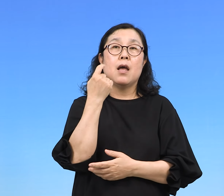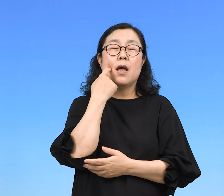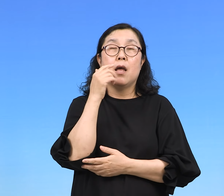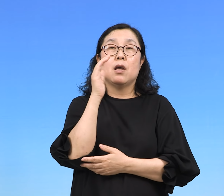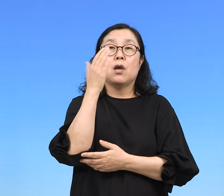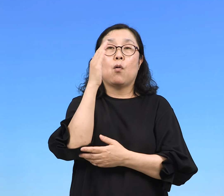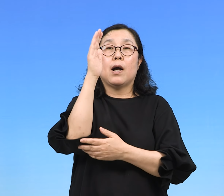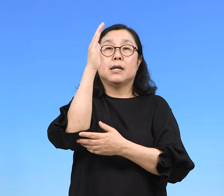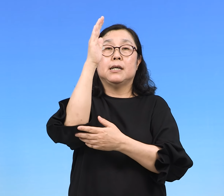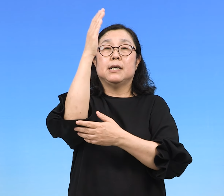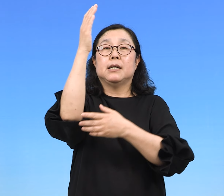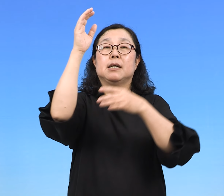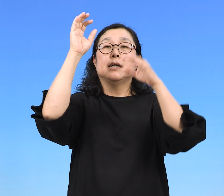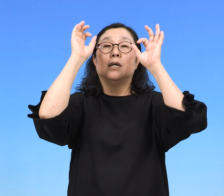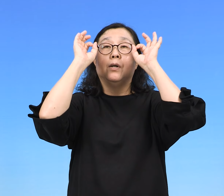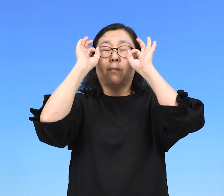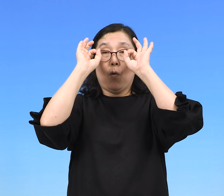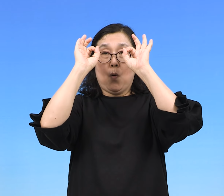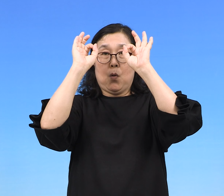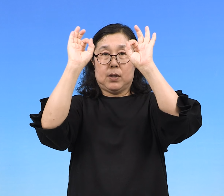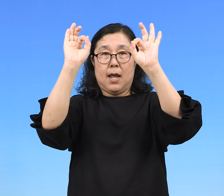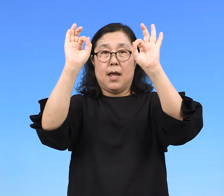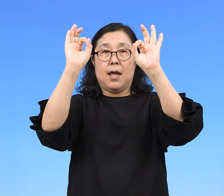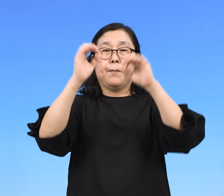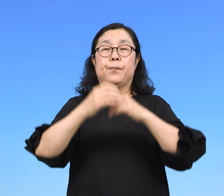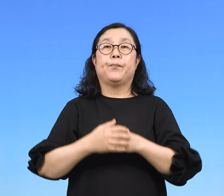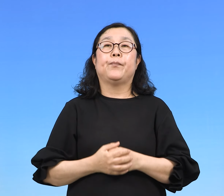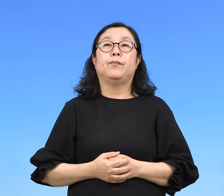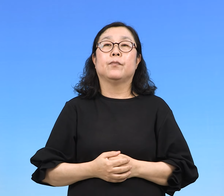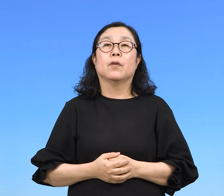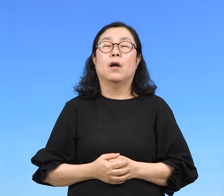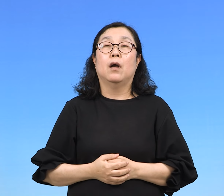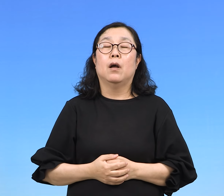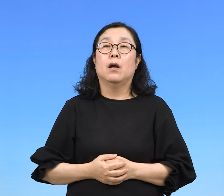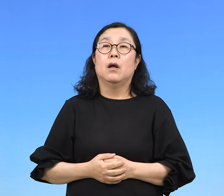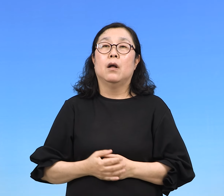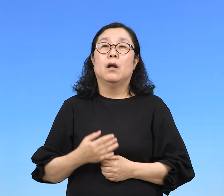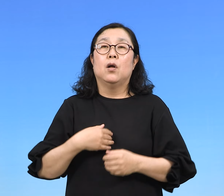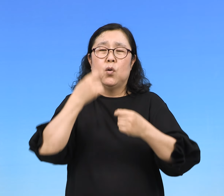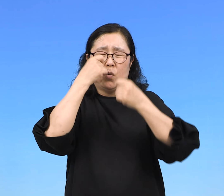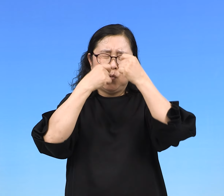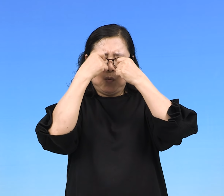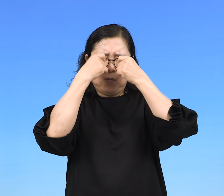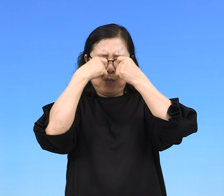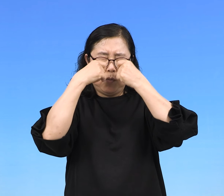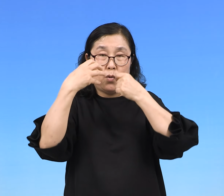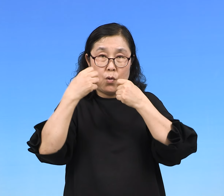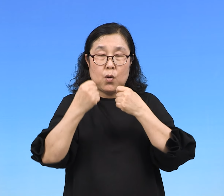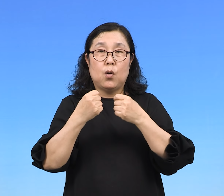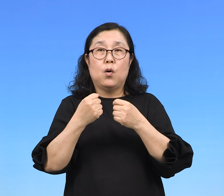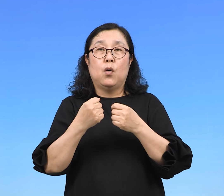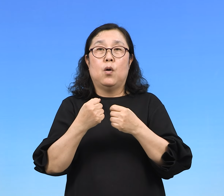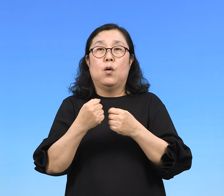눈 주의 영광을 보네. 눈물로 영안을 열어달라 사모하여 뭘